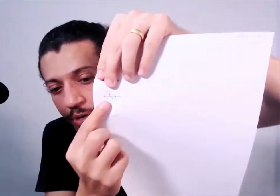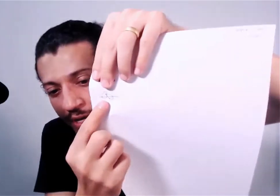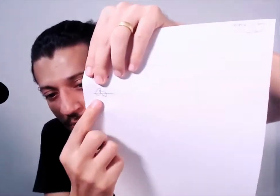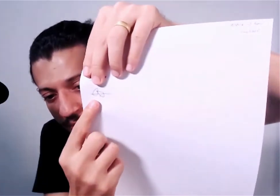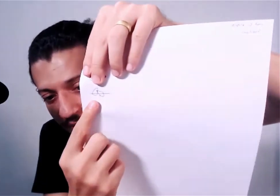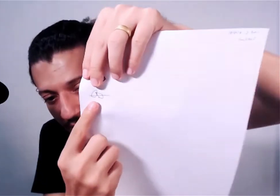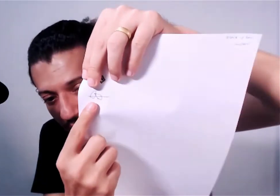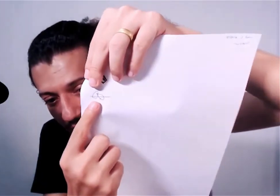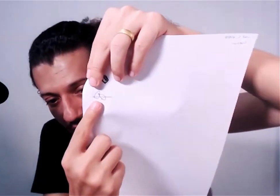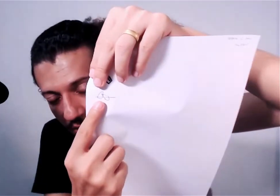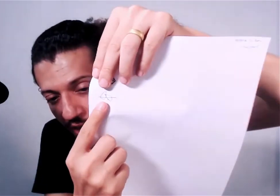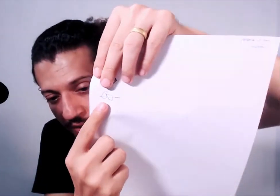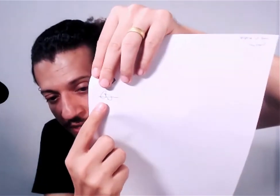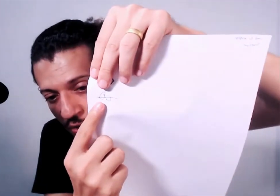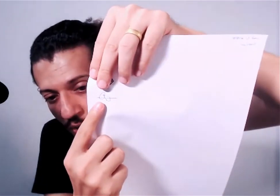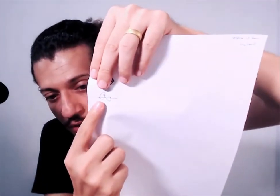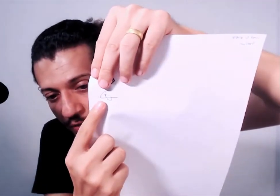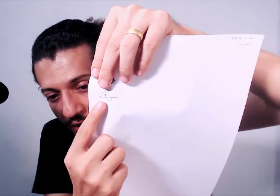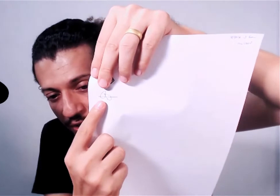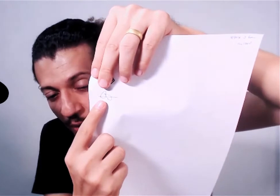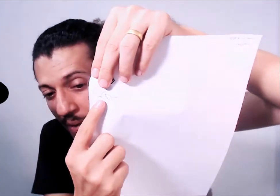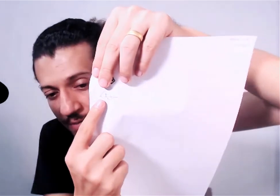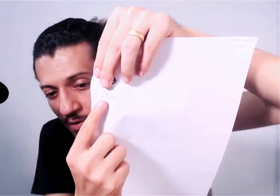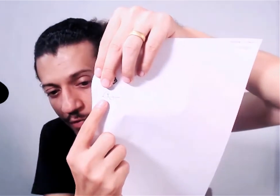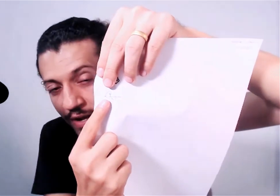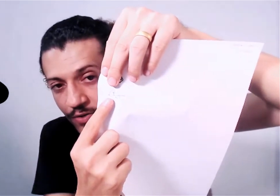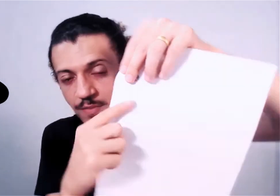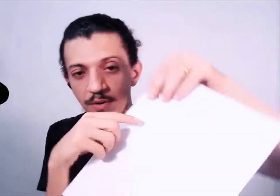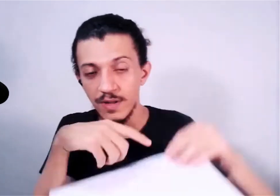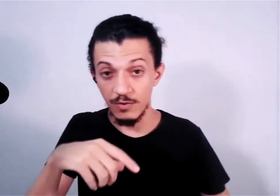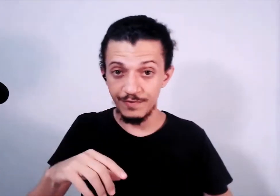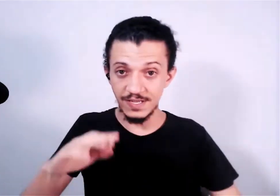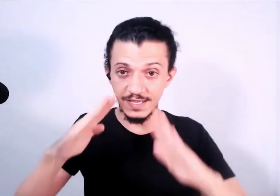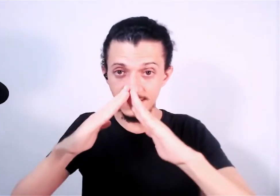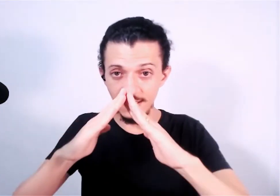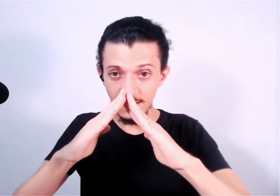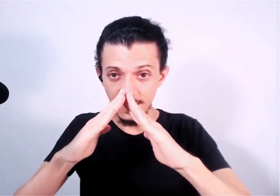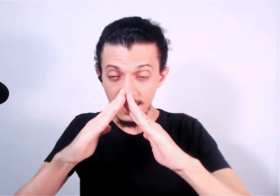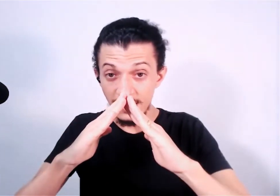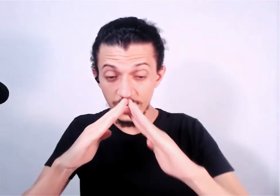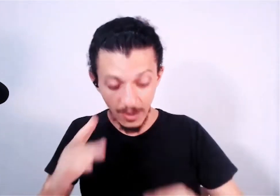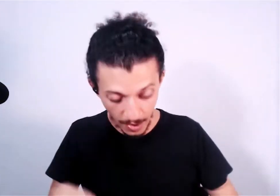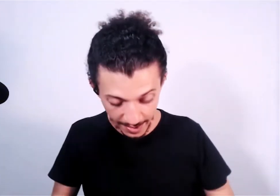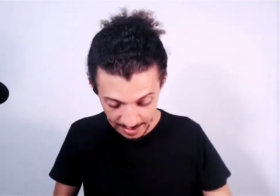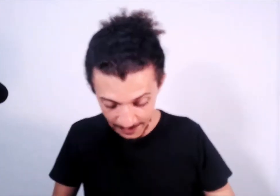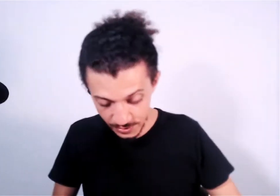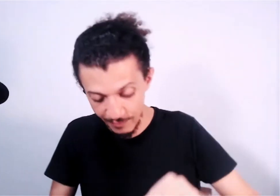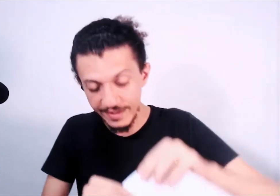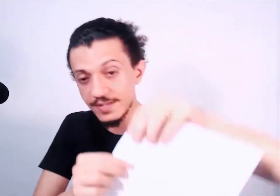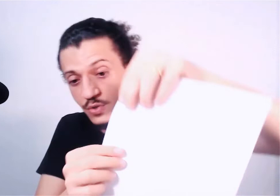está acontecendo. Eu tenho essas 2 configurações de mão, a mesma configuração de mão. Então, eu fiz aqui assim. Só que agora, eu estou vendo essas